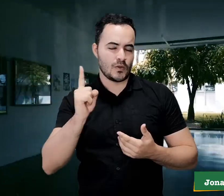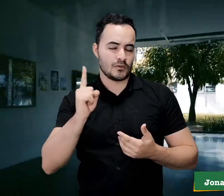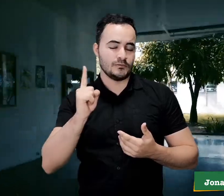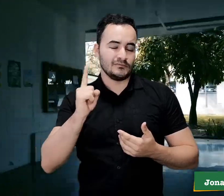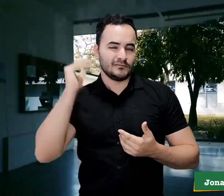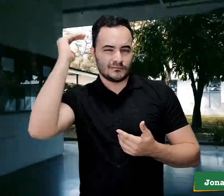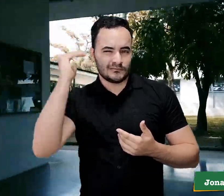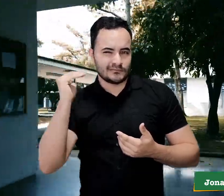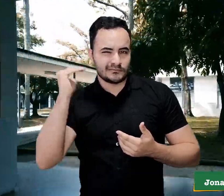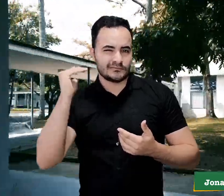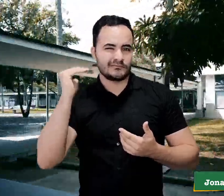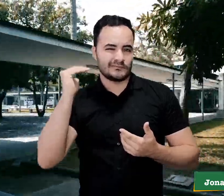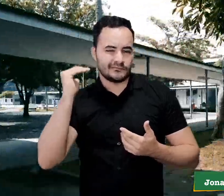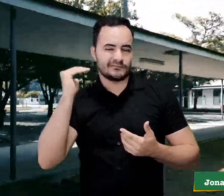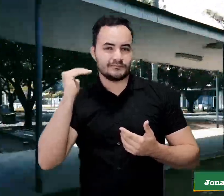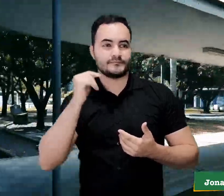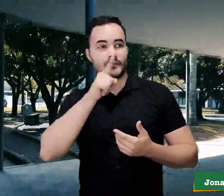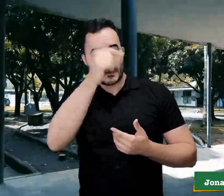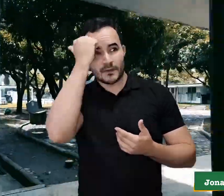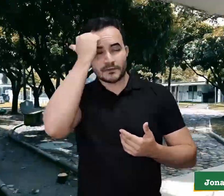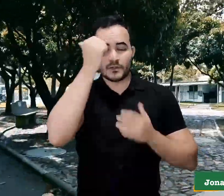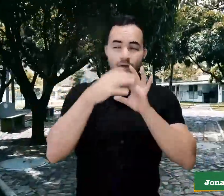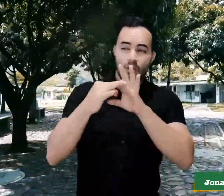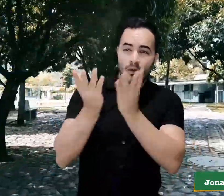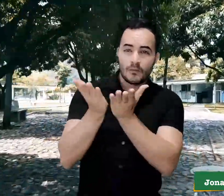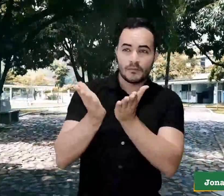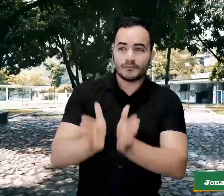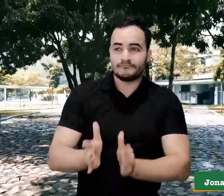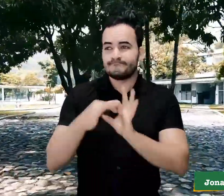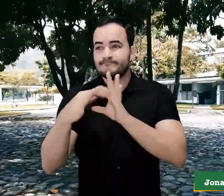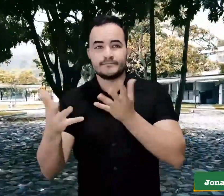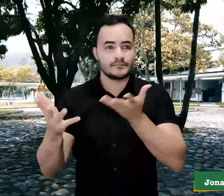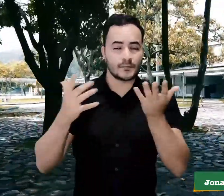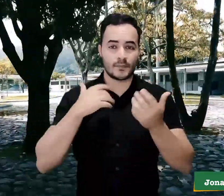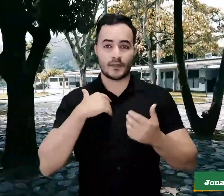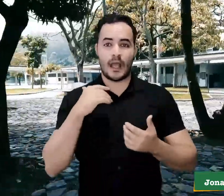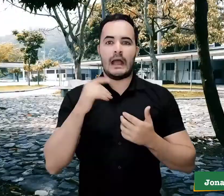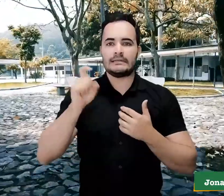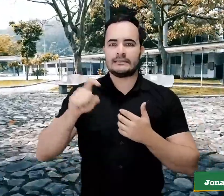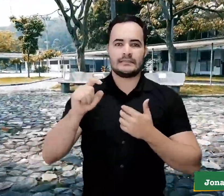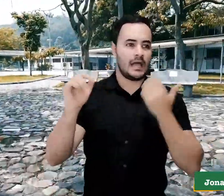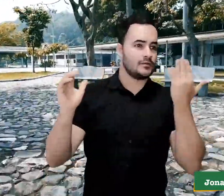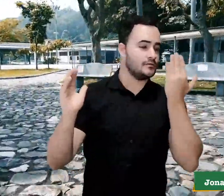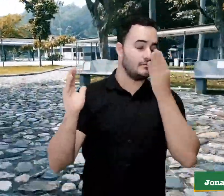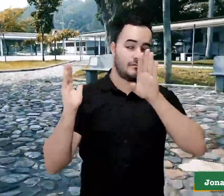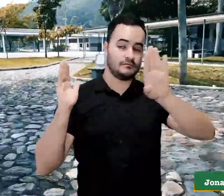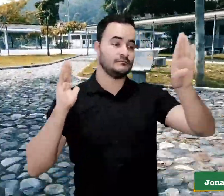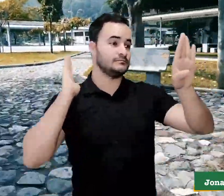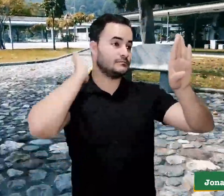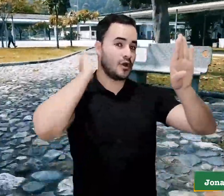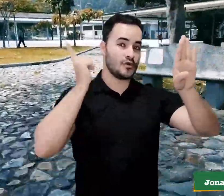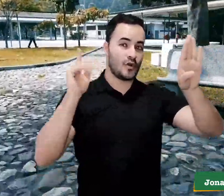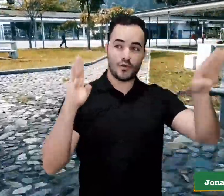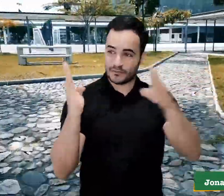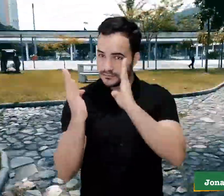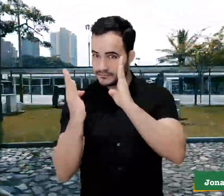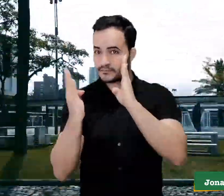poder entender a un profesor o a sus compañeros, hay que hablarle de frente porque ella es capaz de leer los